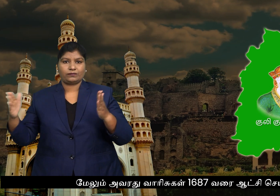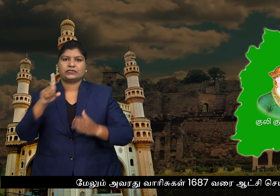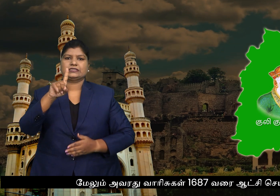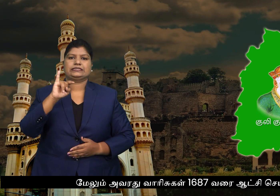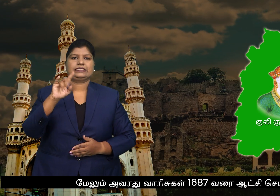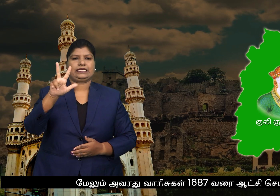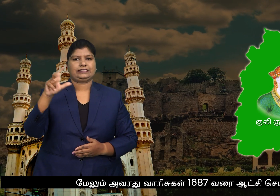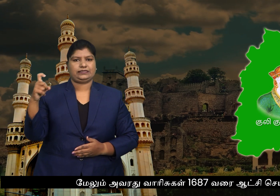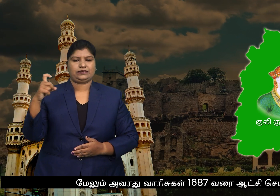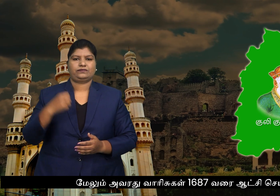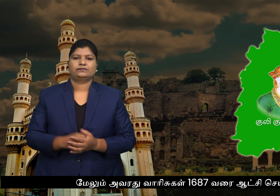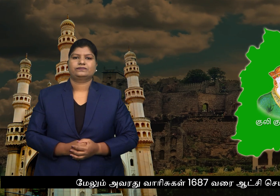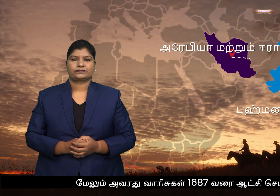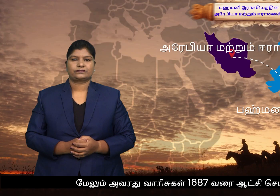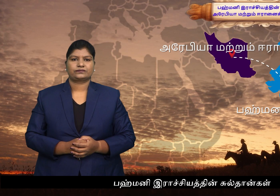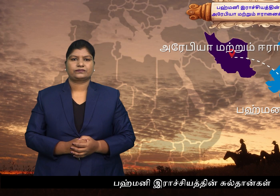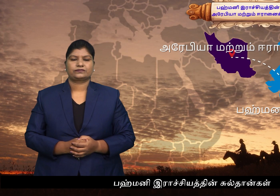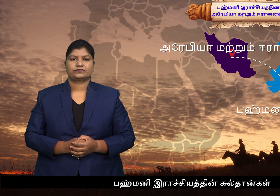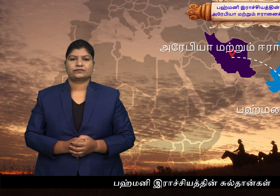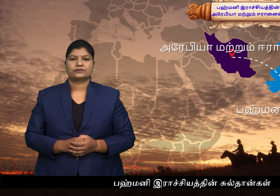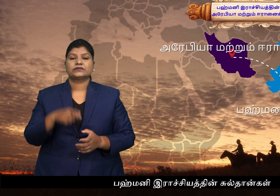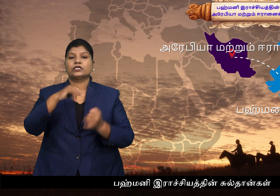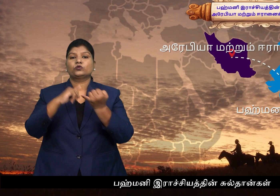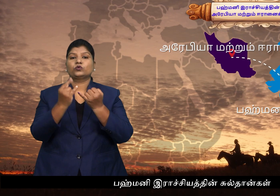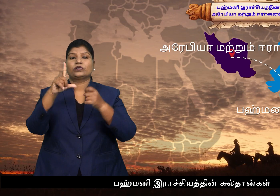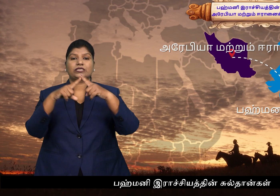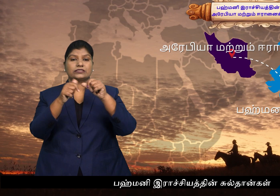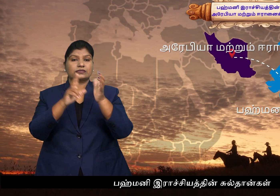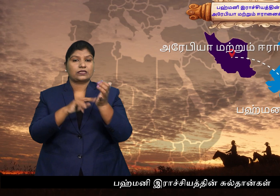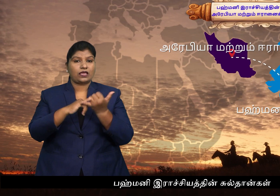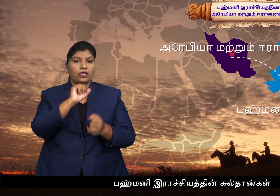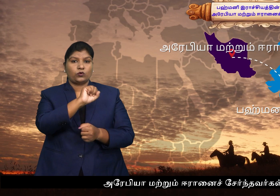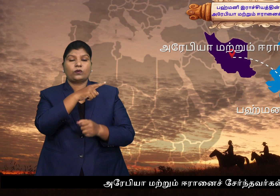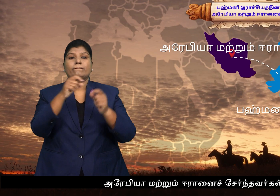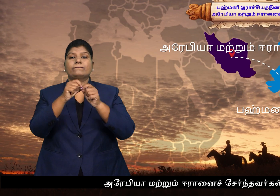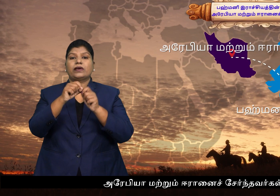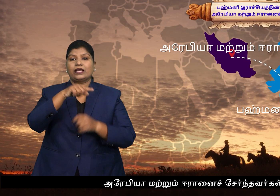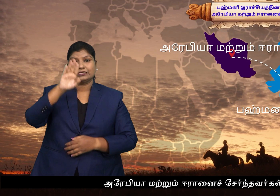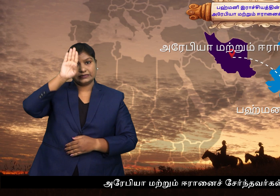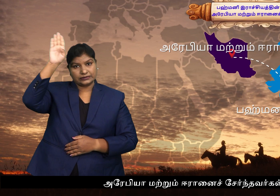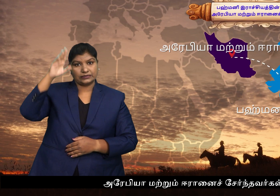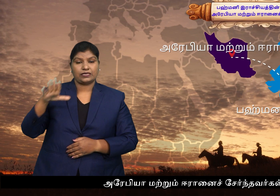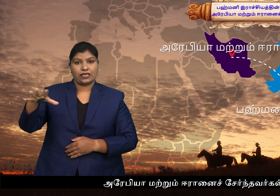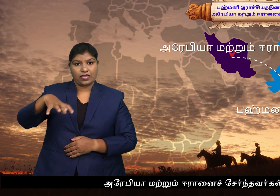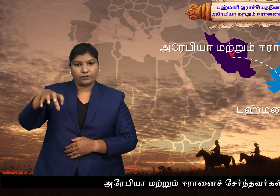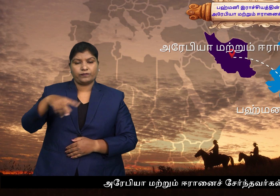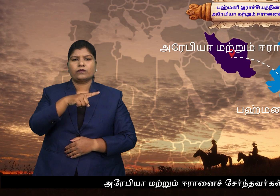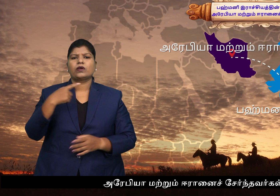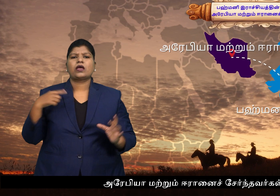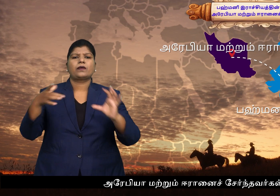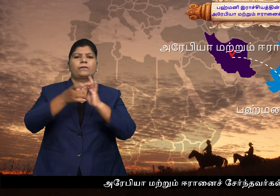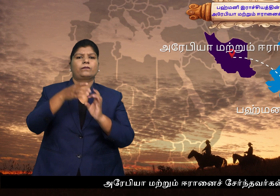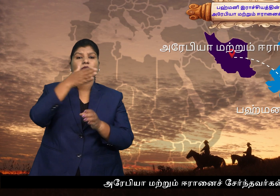1687 வரை ஆட்சி செய்தனர். பக்மனி ராஜ்யத்தின் சுல்தான்கள் அரேபியா மற்றும் ஈரானை